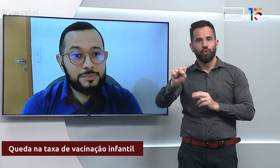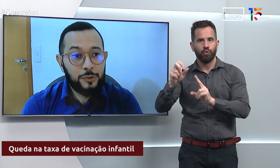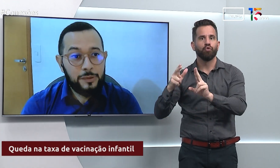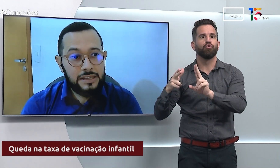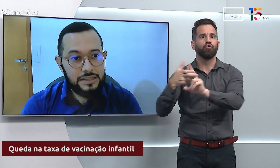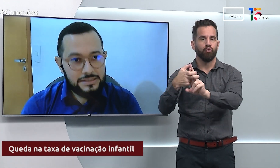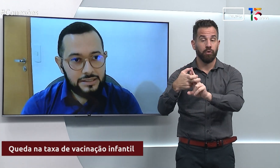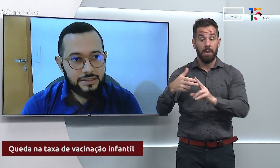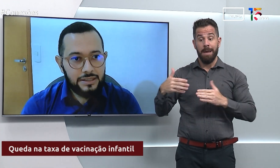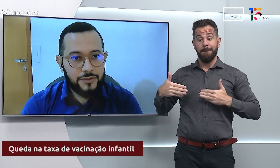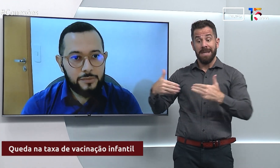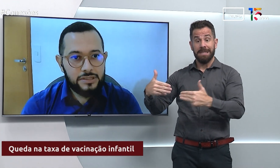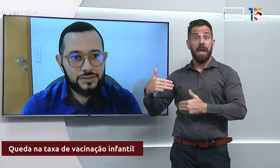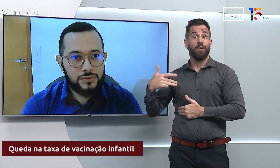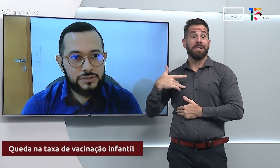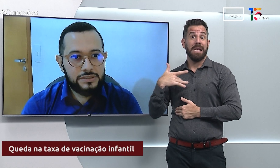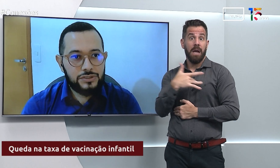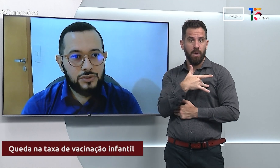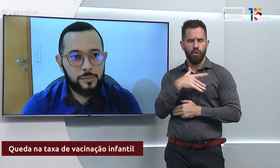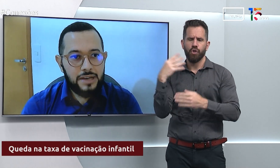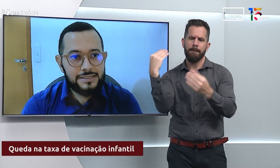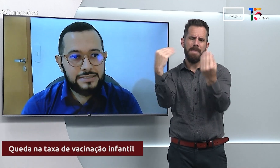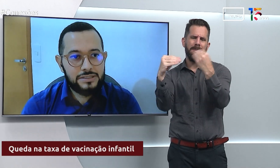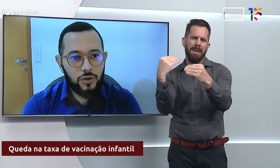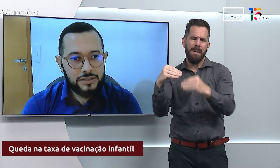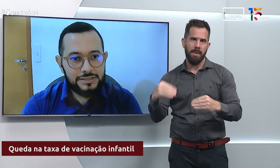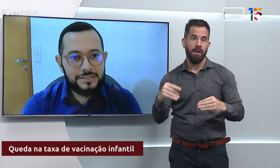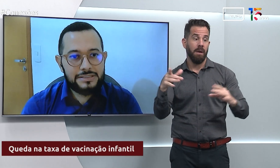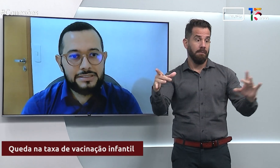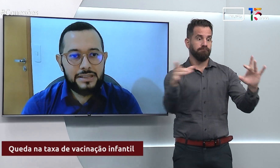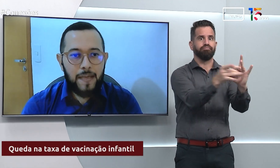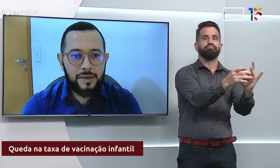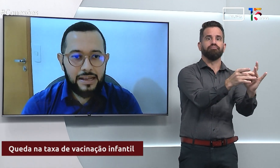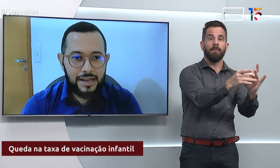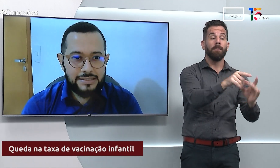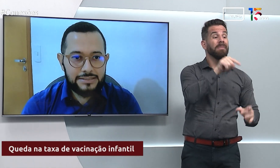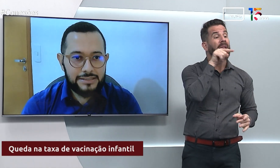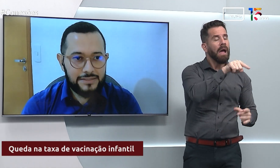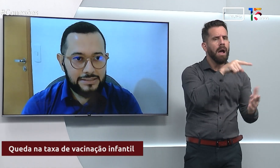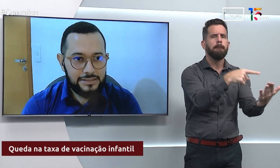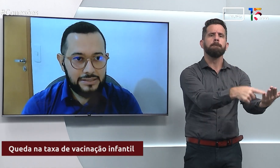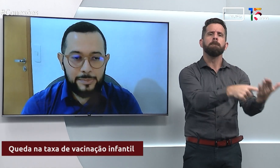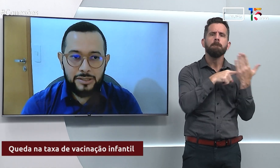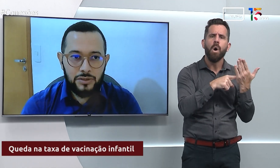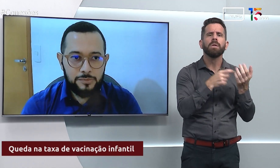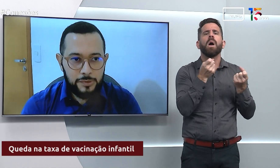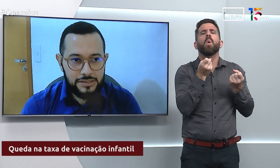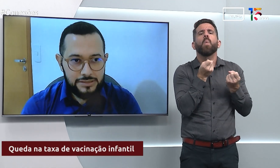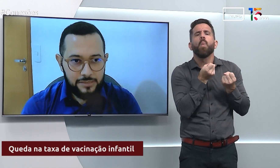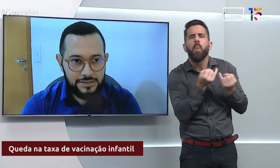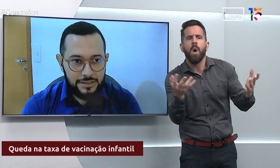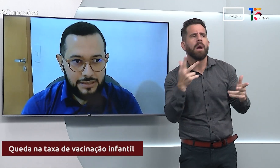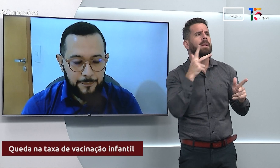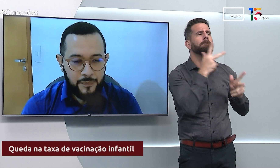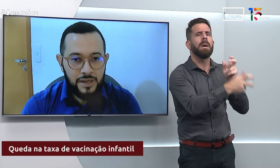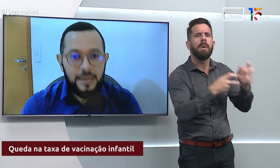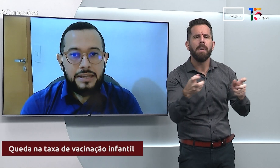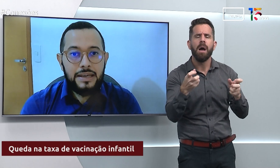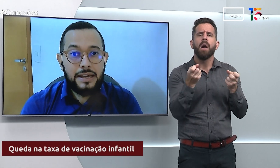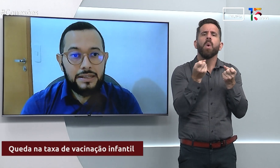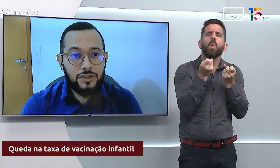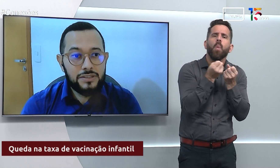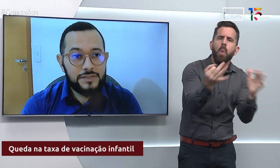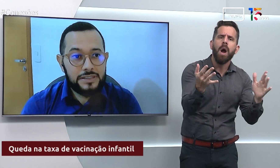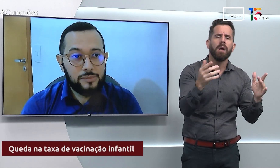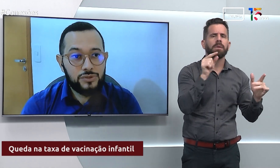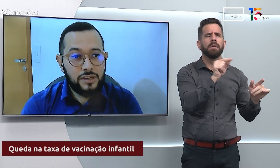que disponibiliza informações sobre as doses aplicadas nas vacinas para toda a população brasileira. E